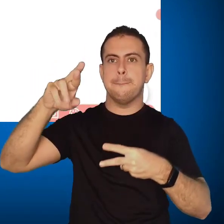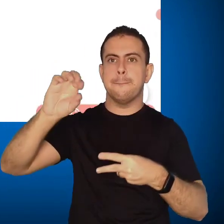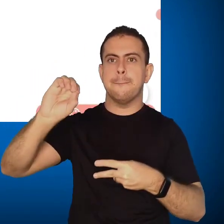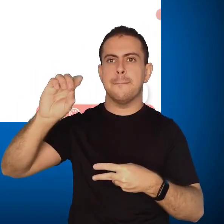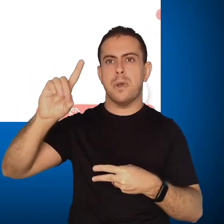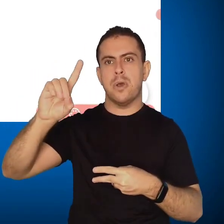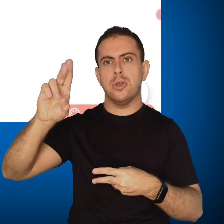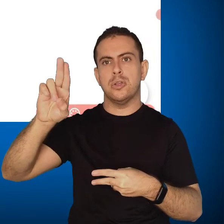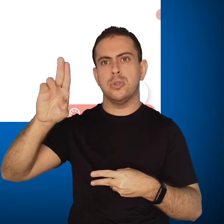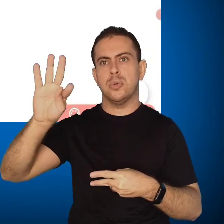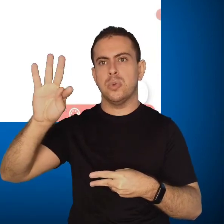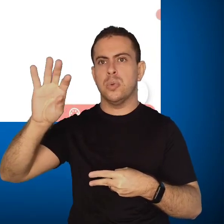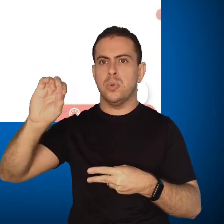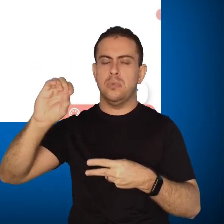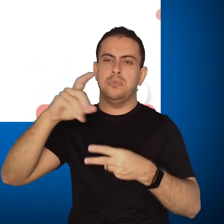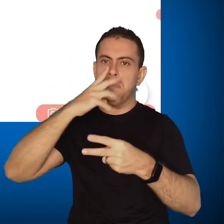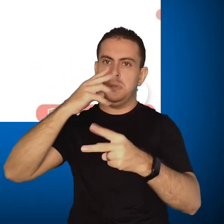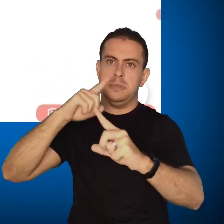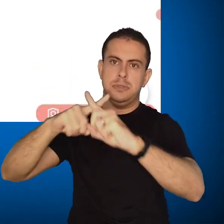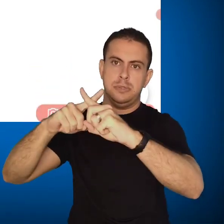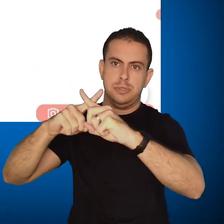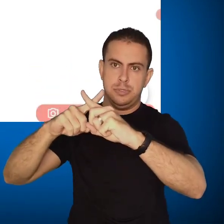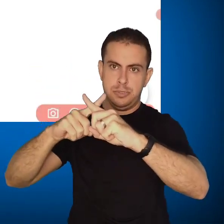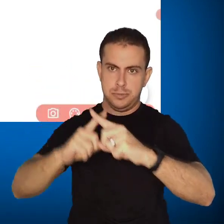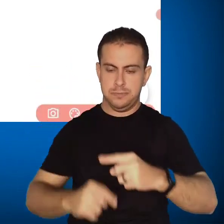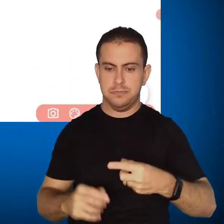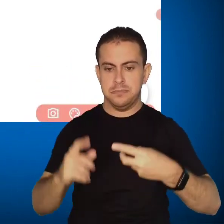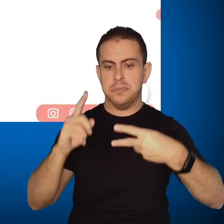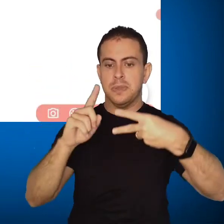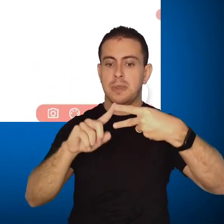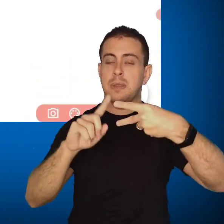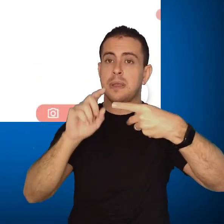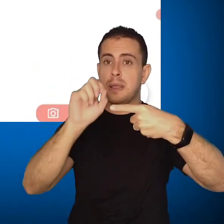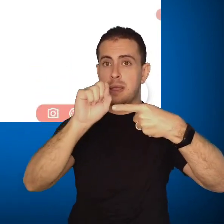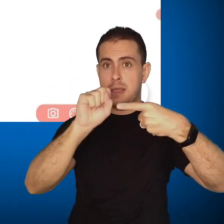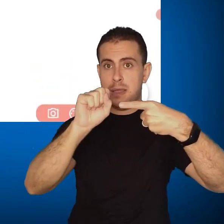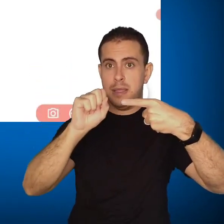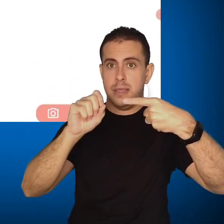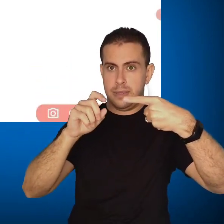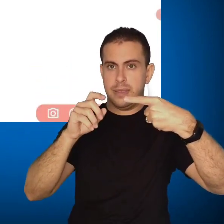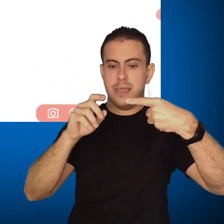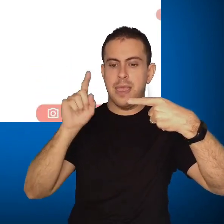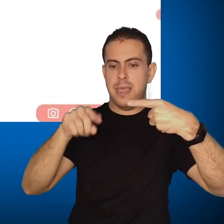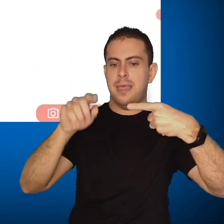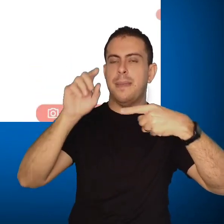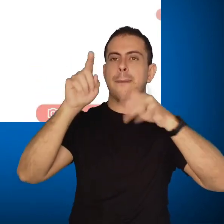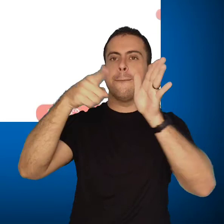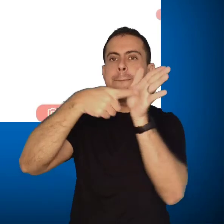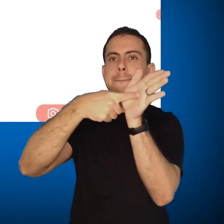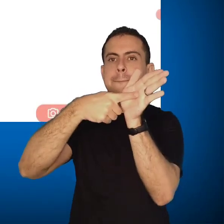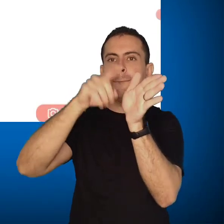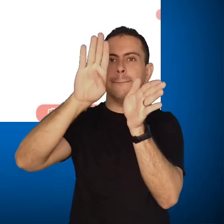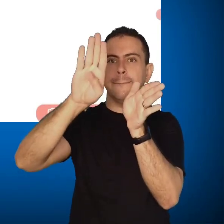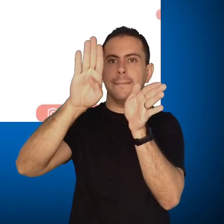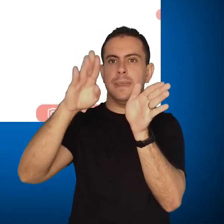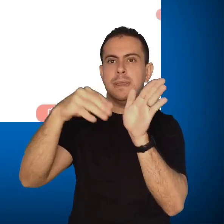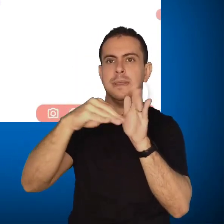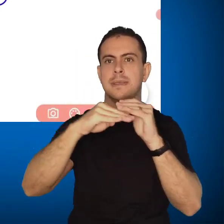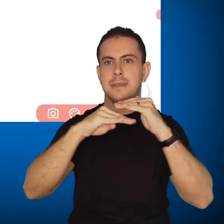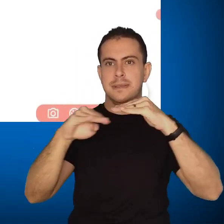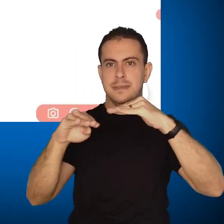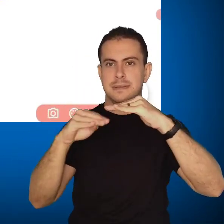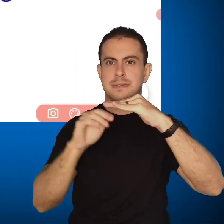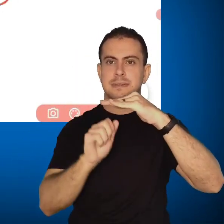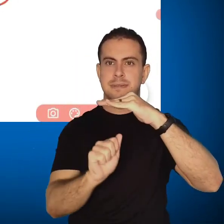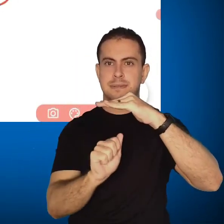de uma equação do segundo grau é menos b sobre a e o produto é c sobre a. Perfeito? Por exemplo, se eu tiver aqui uma equação